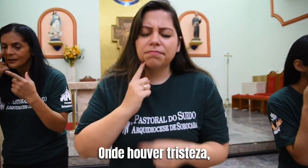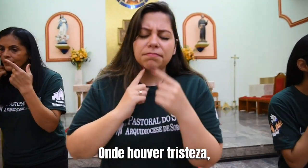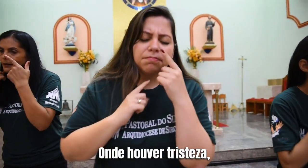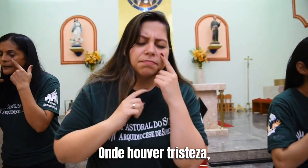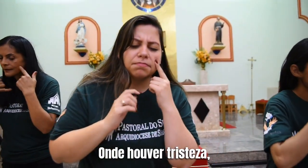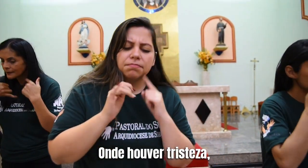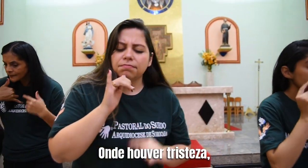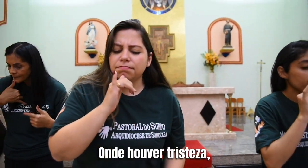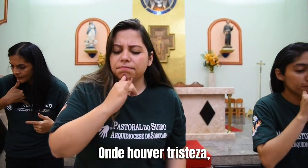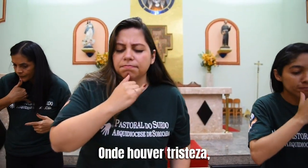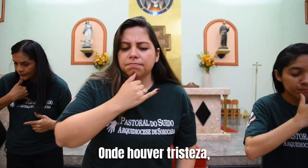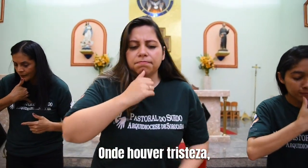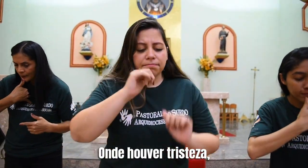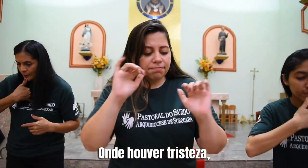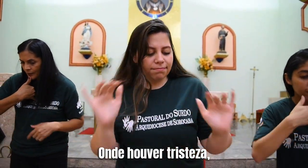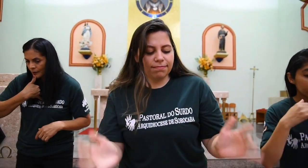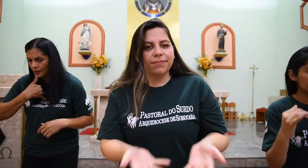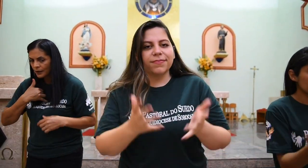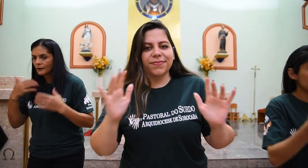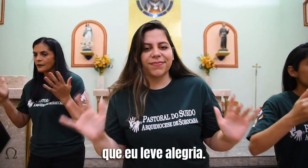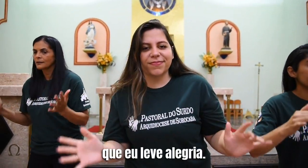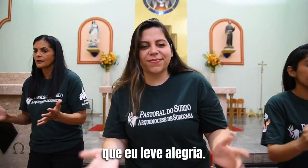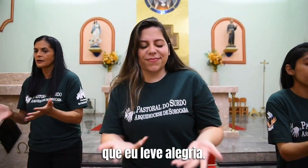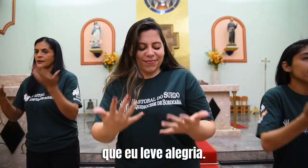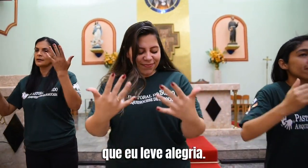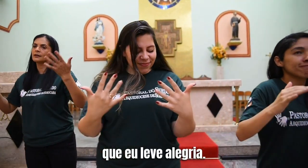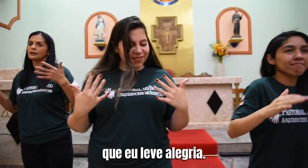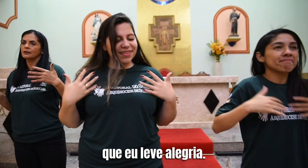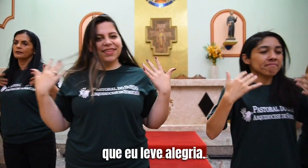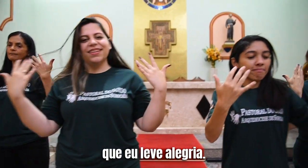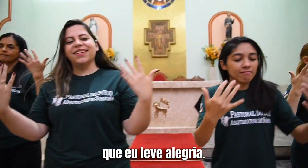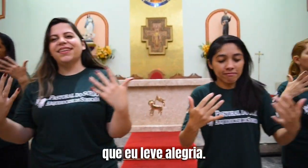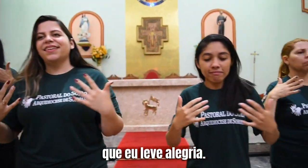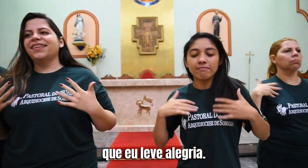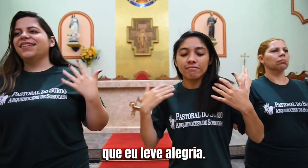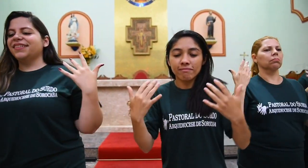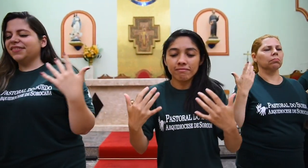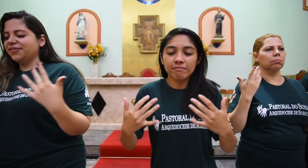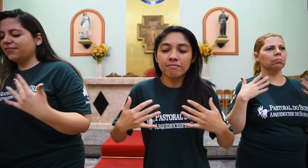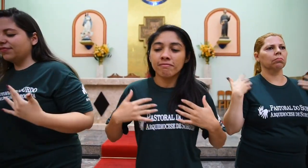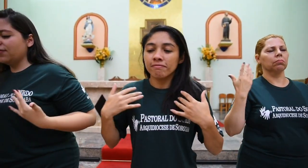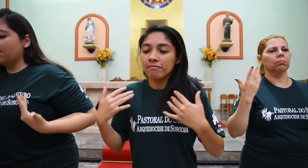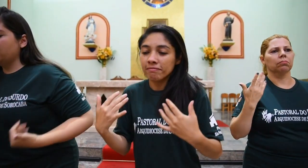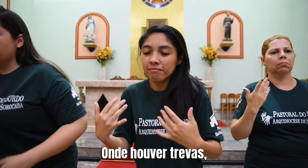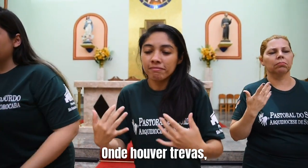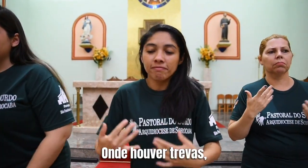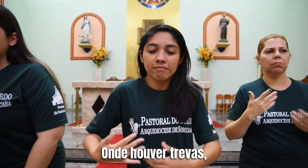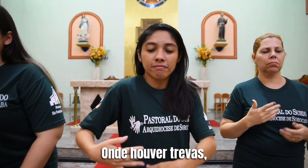houver tristeza, que eu leve a alegria. Onde